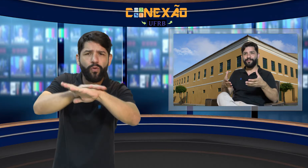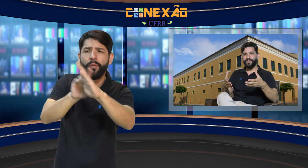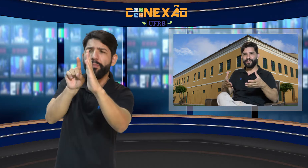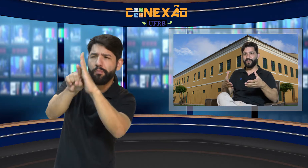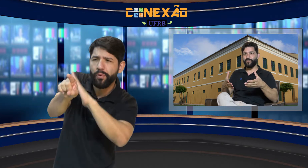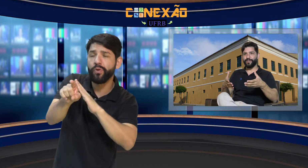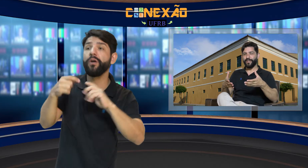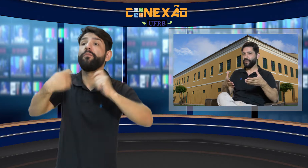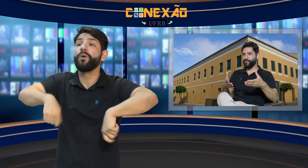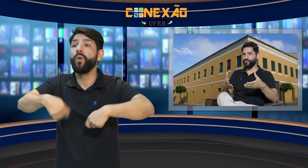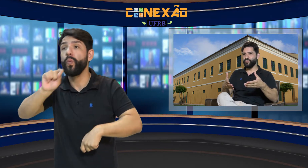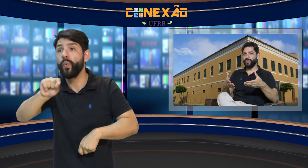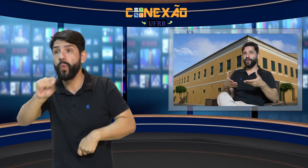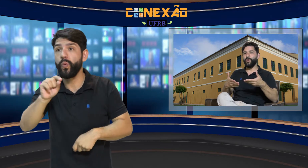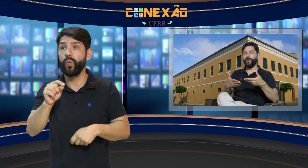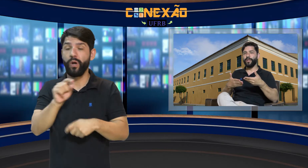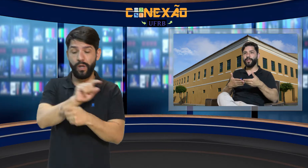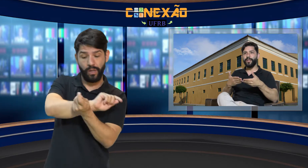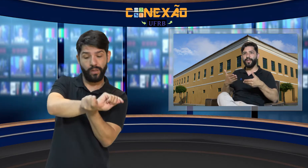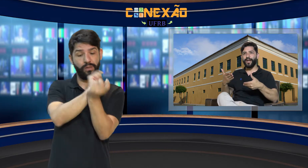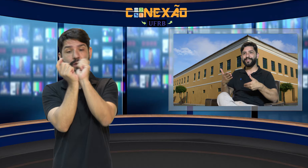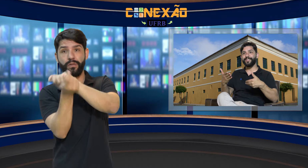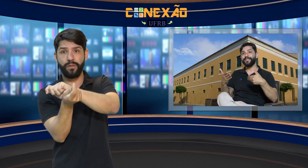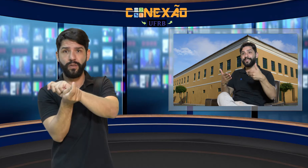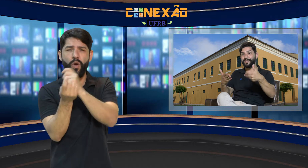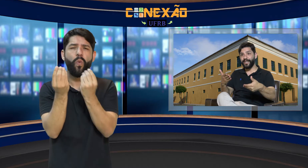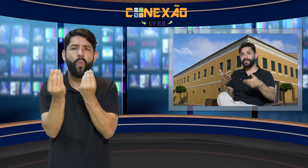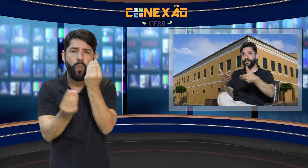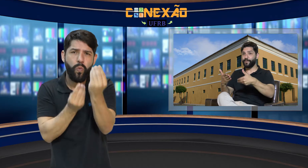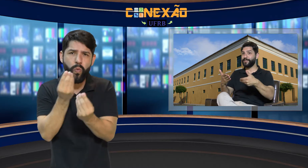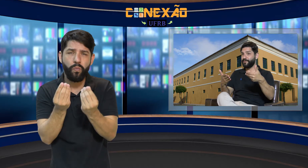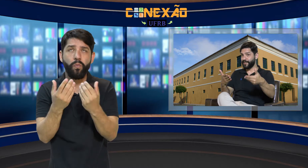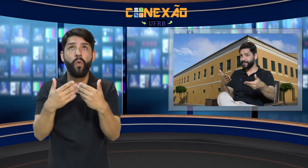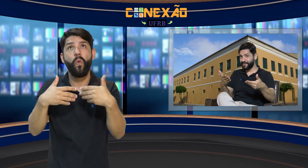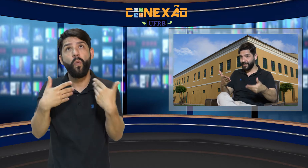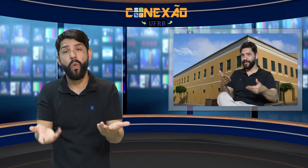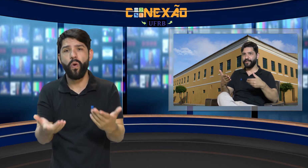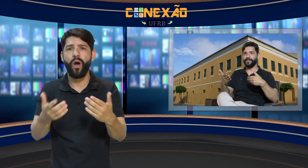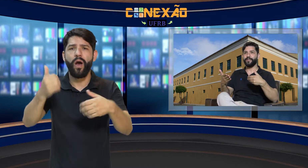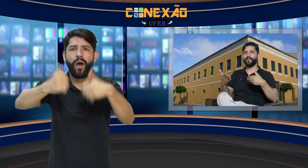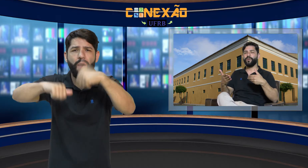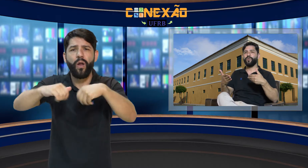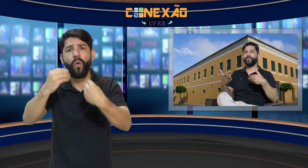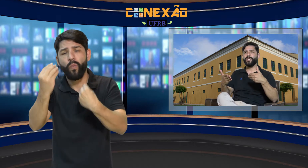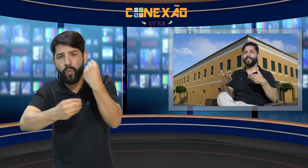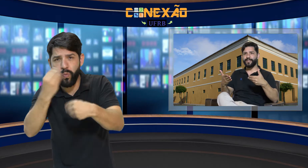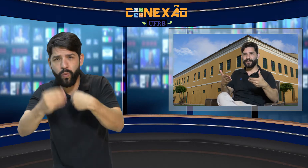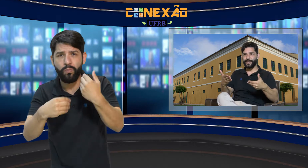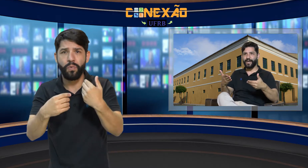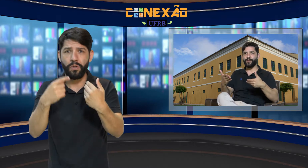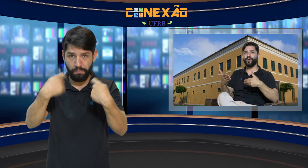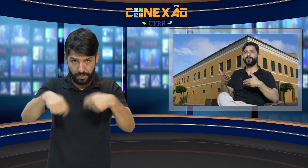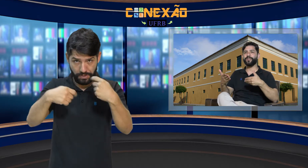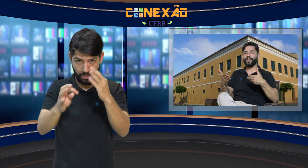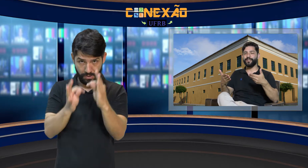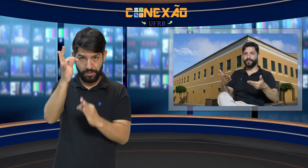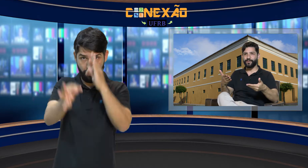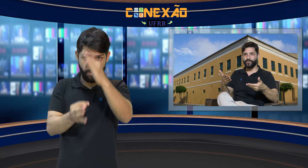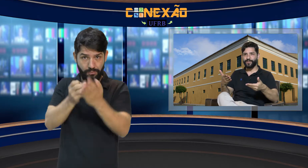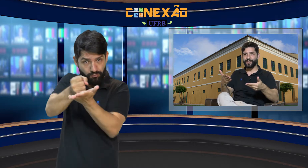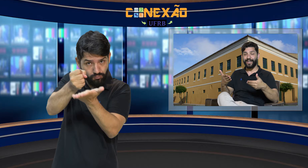uma entrevista com esse aluno em que as necessidades específicas dele, o que é necessário, quais